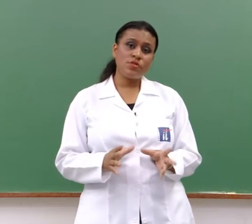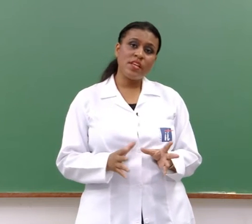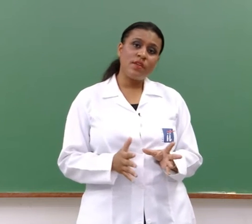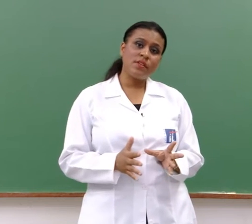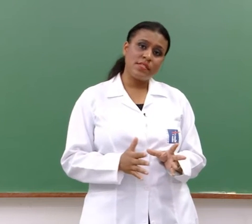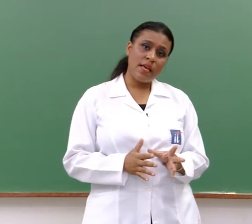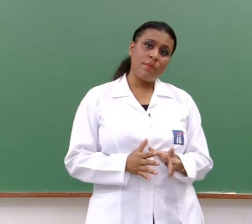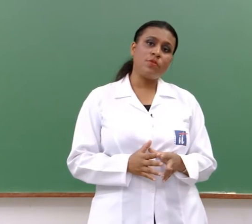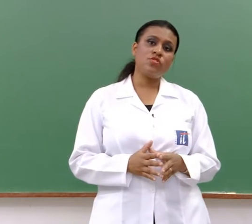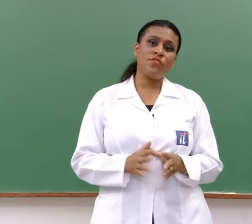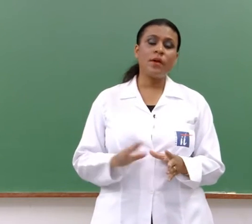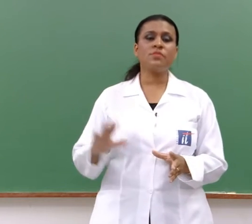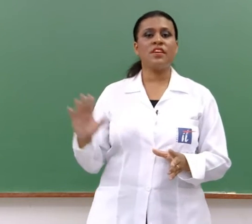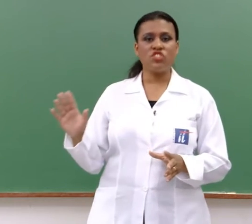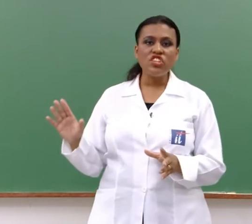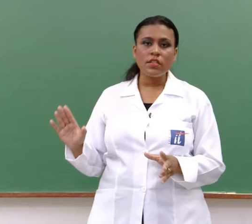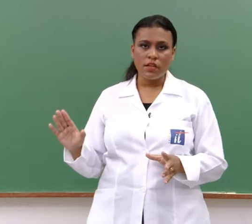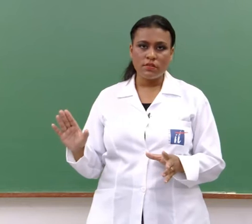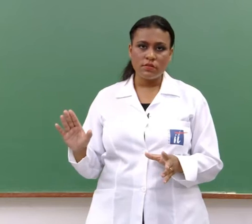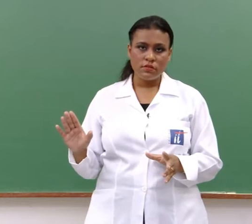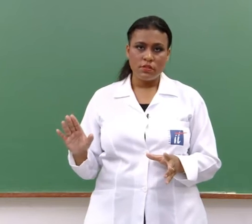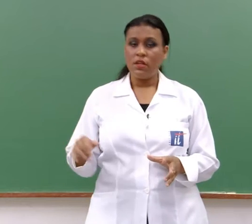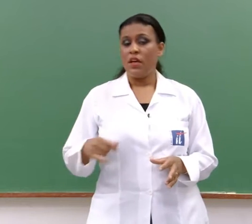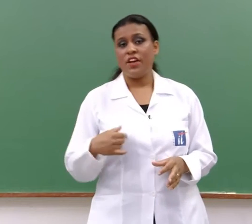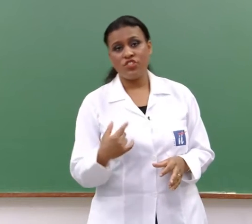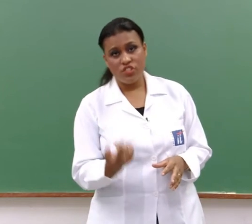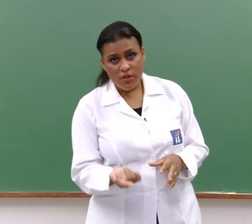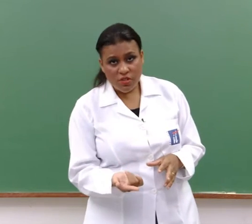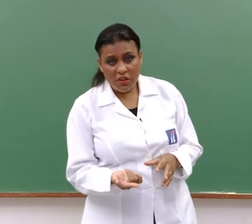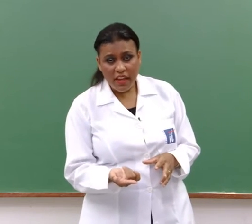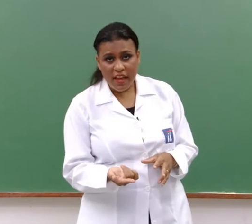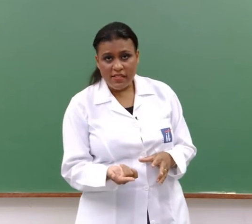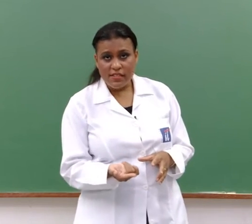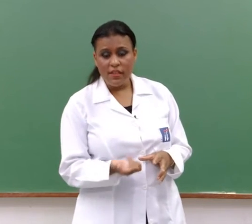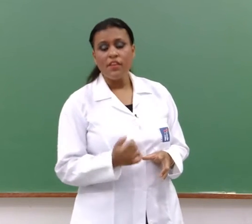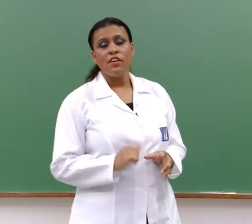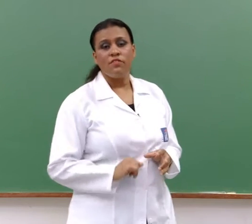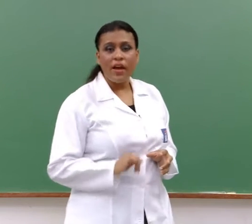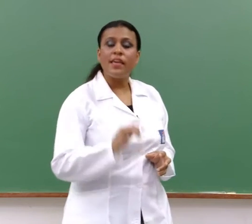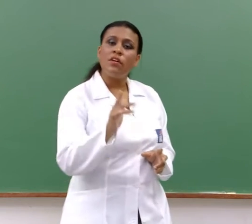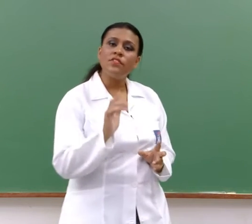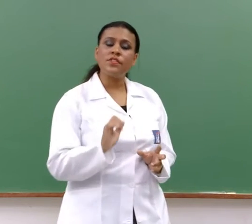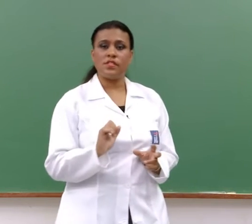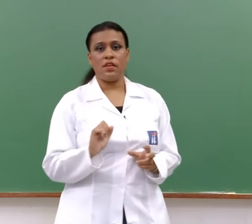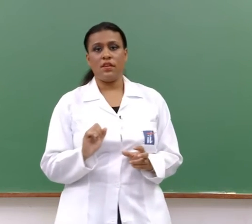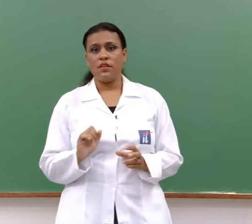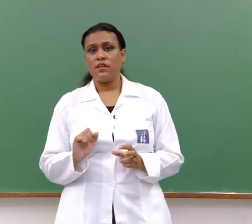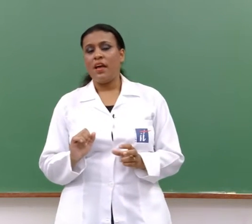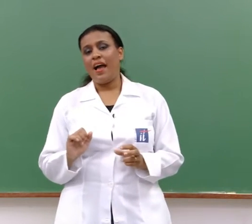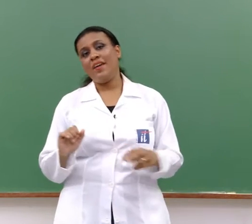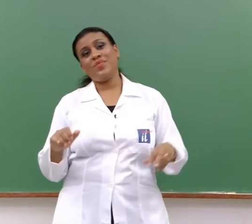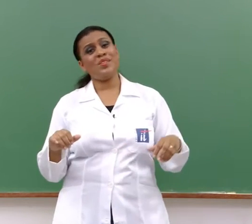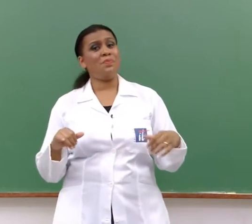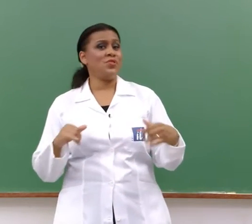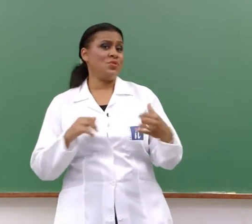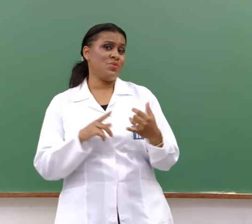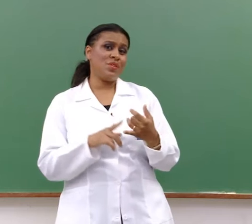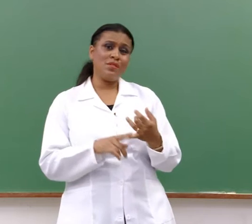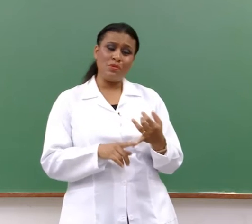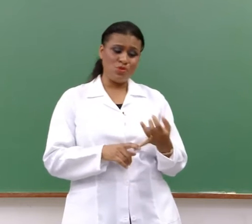usar o exemplo de vamos à China. A gente não se conhece e vai eu e você. Aí você pode não gostar do meu